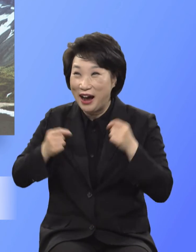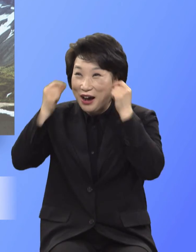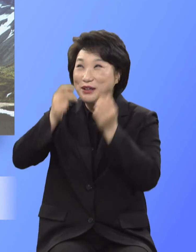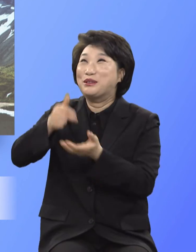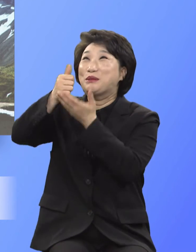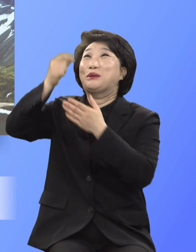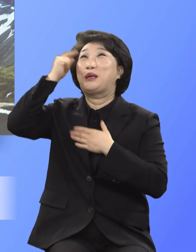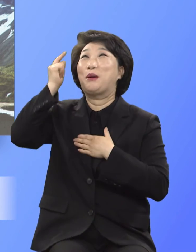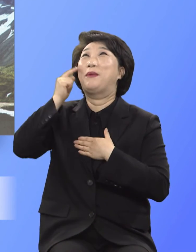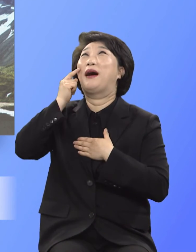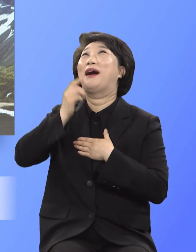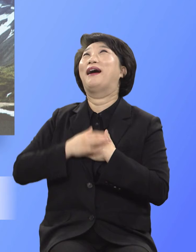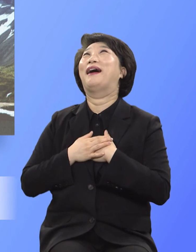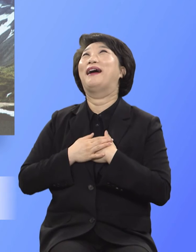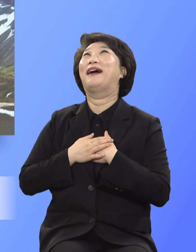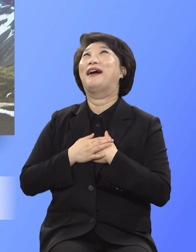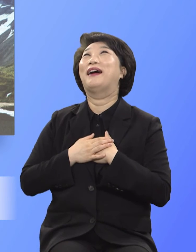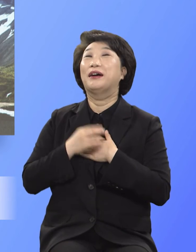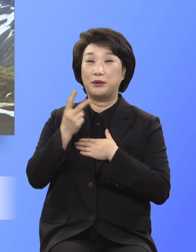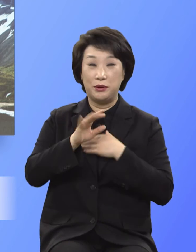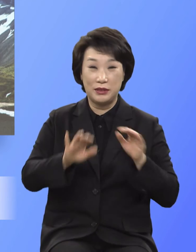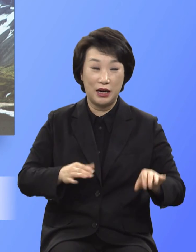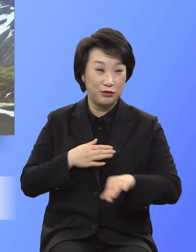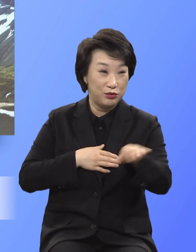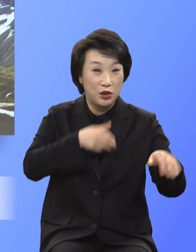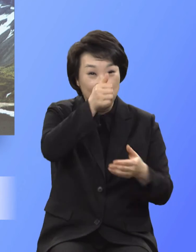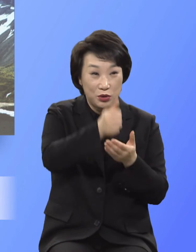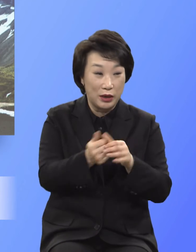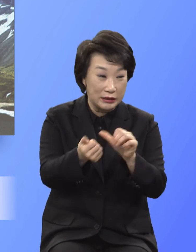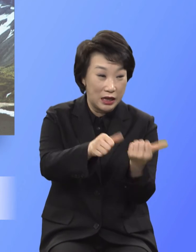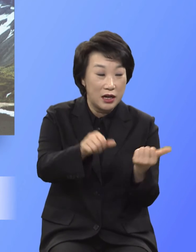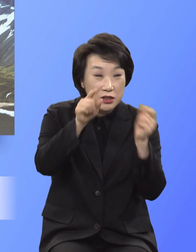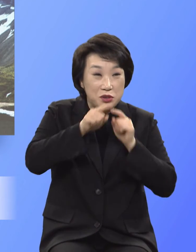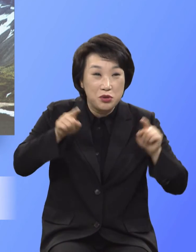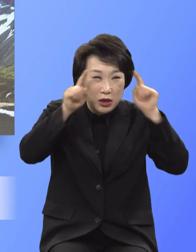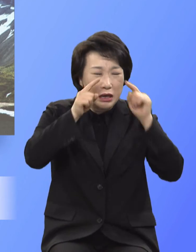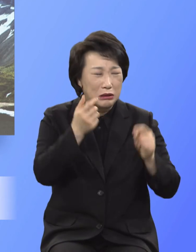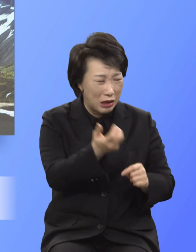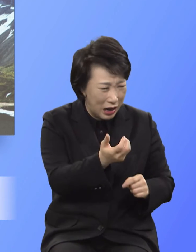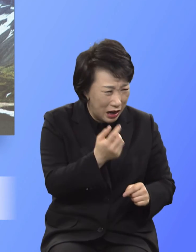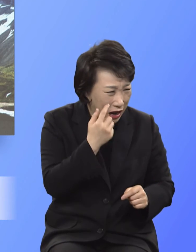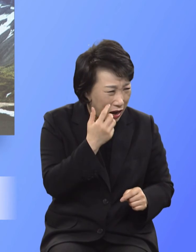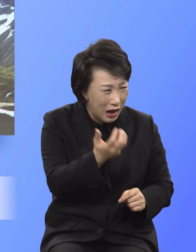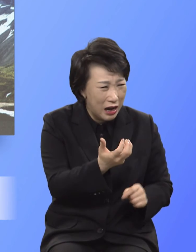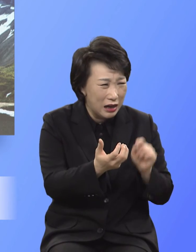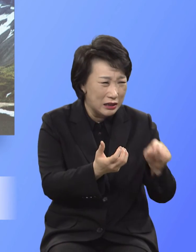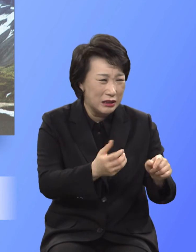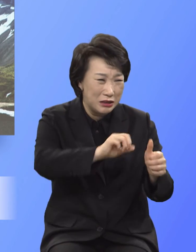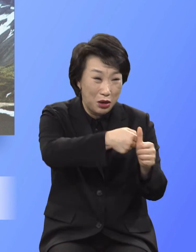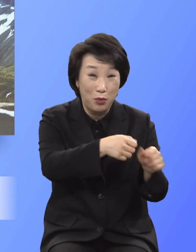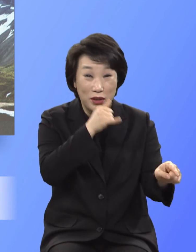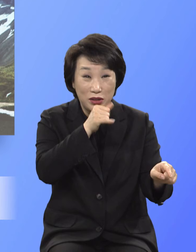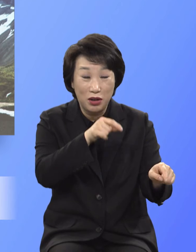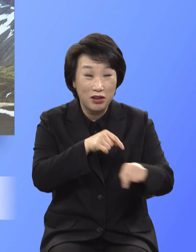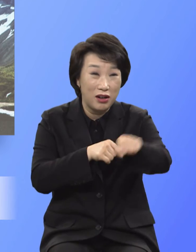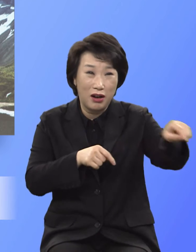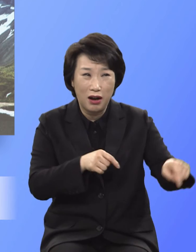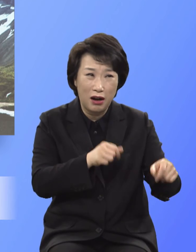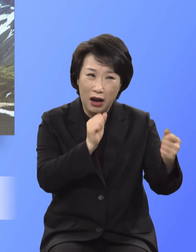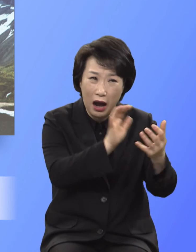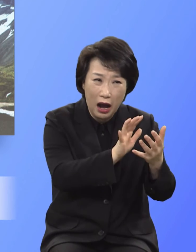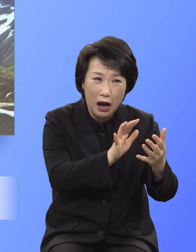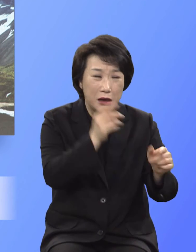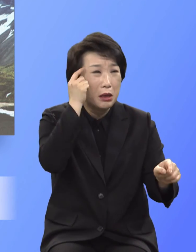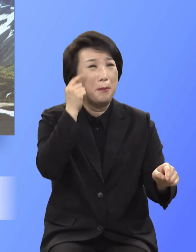주님을 생각하면서 또한 죄와 사망과 지옥의 초점한 형벌을 정말로 그들이 받을